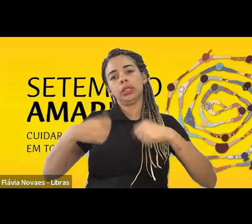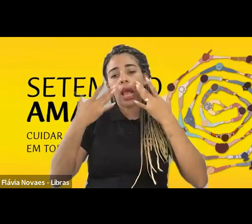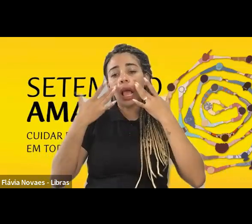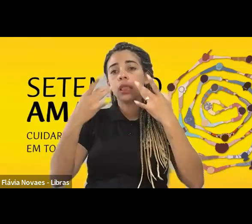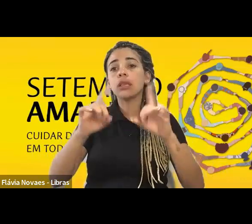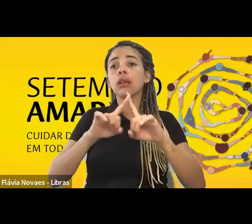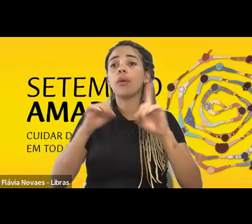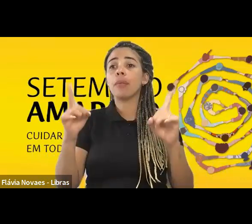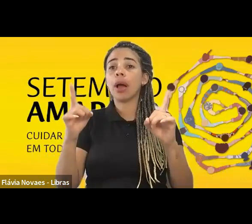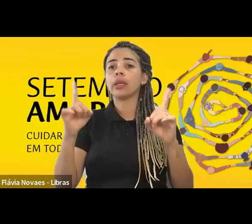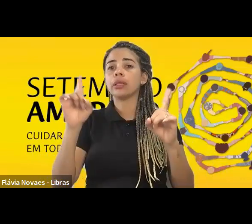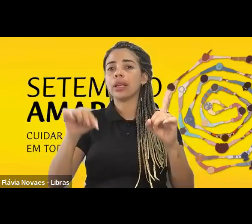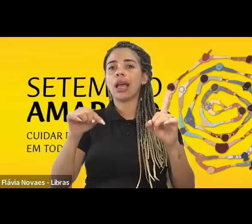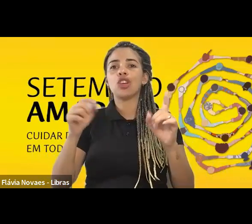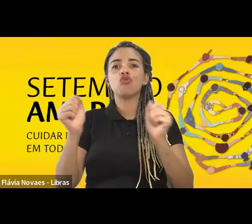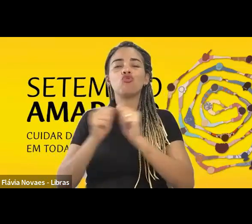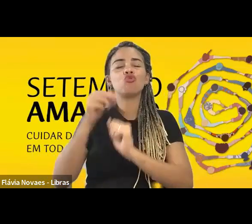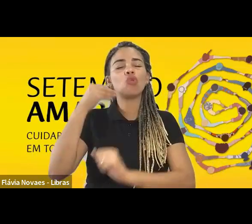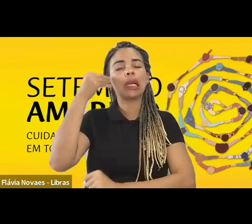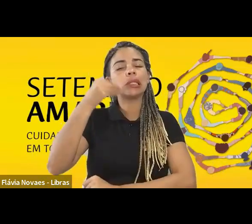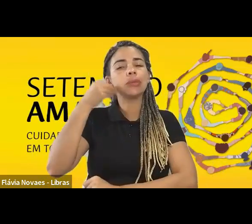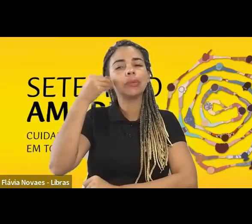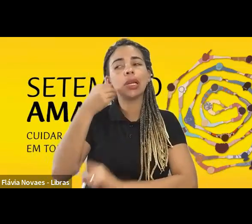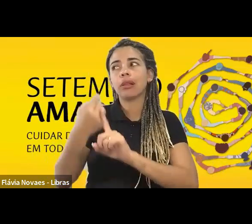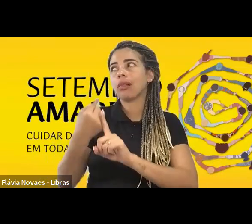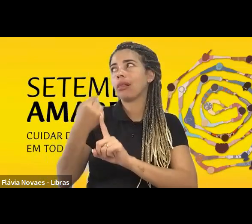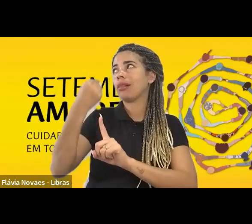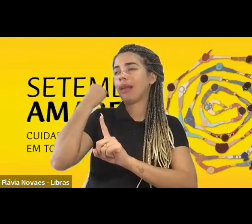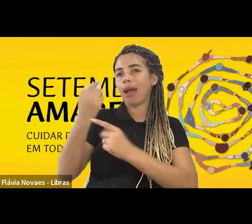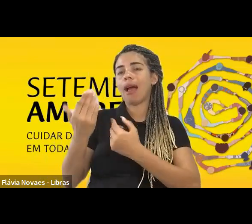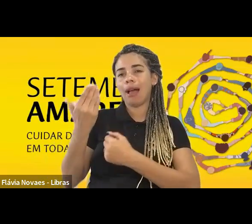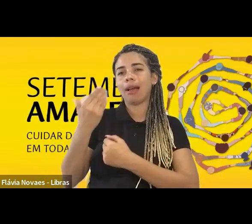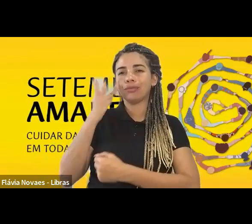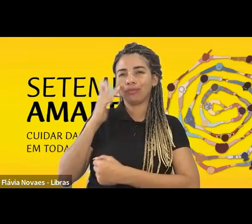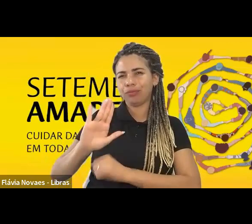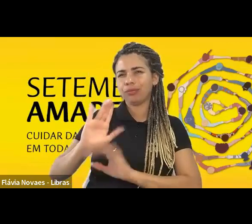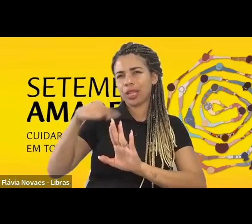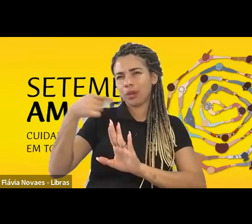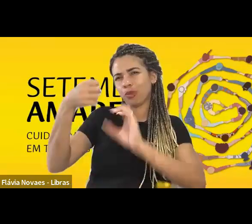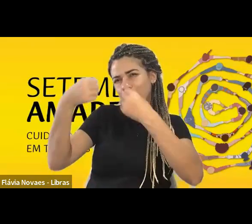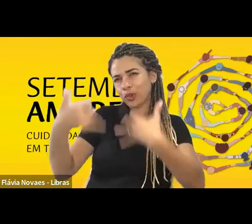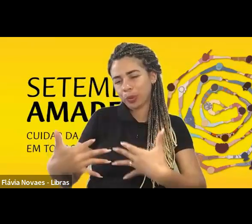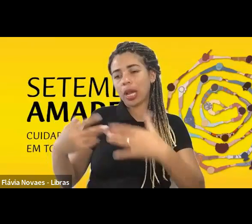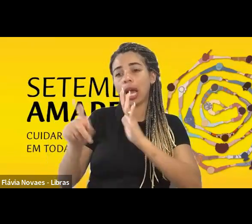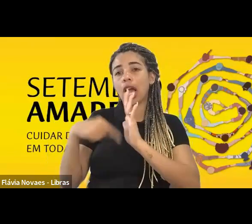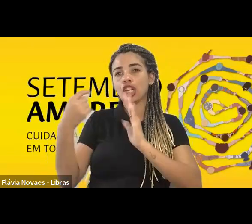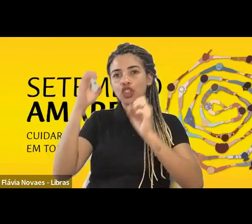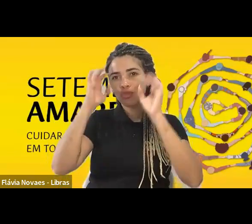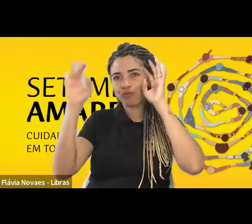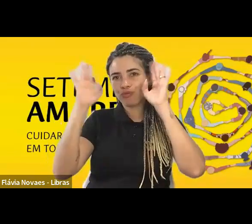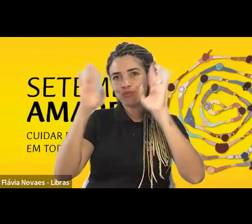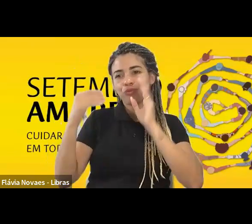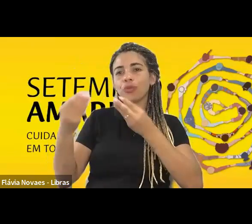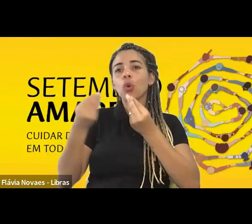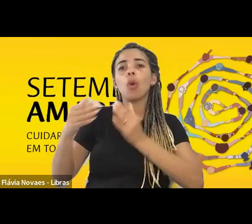ver com essa experiência original lá da infância, que eu vou comentar daqui a pouco, para que a gente possa também refletir esse caminho